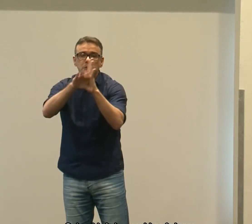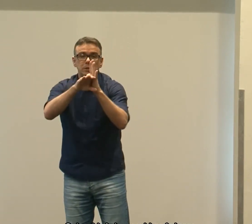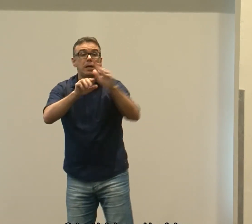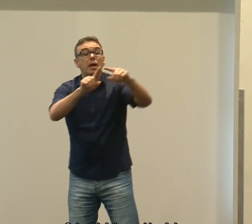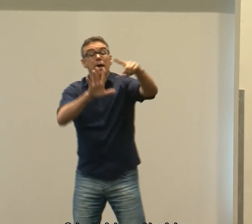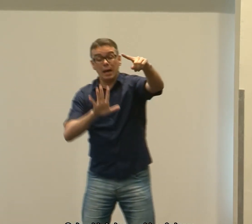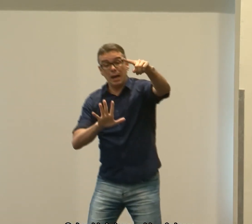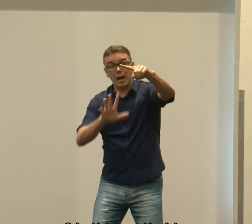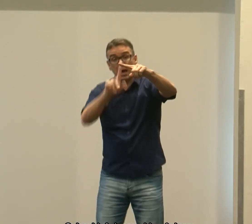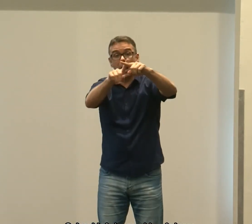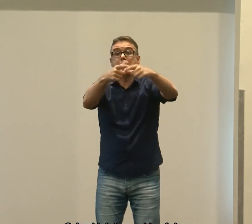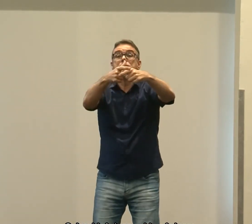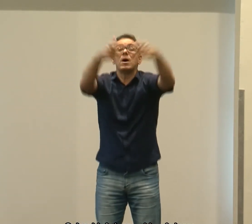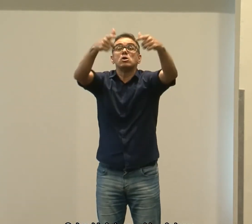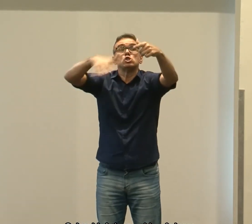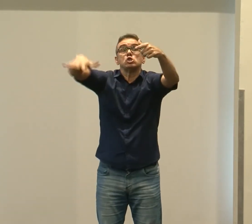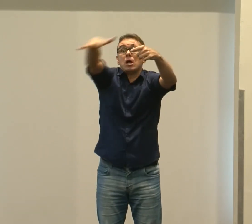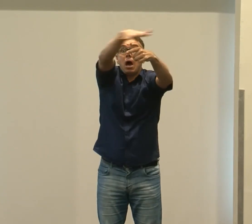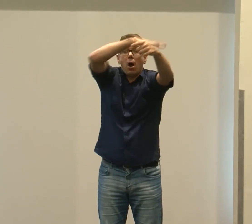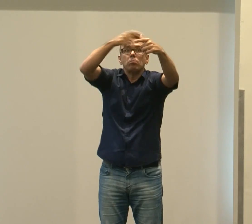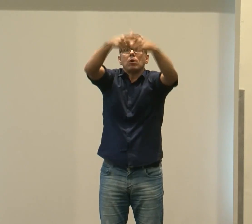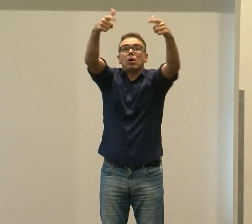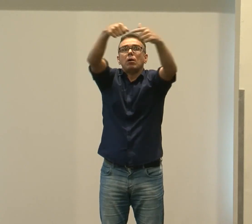Sobre hipônimos e hiperônimos,